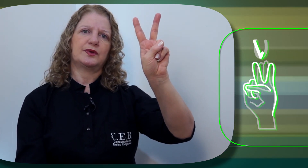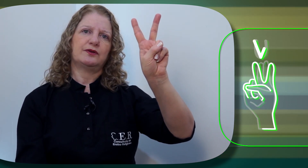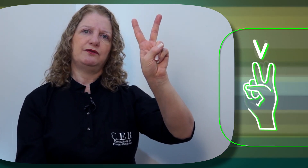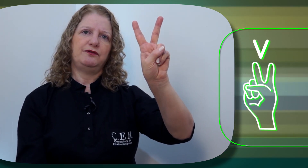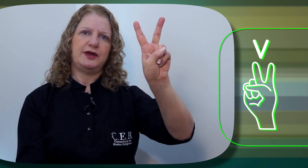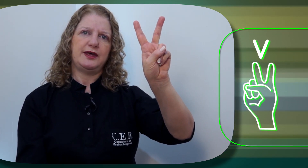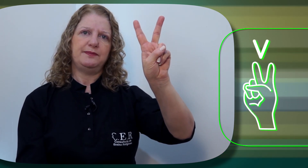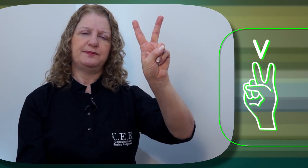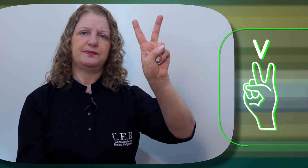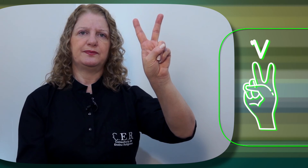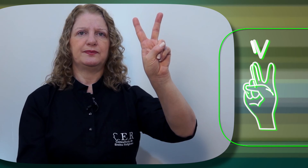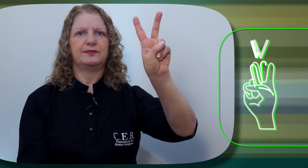V,